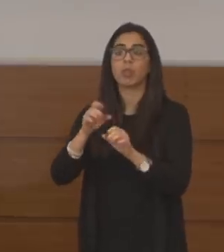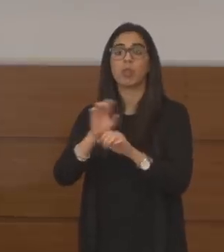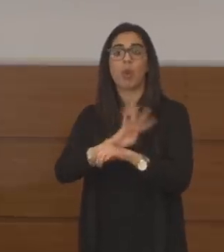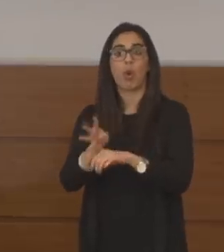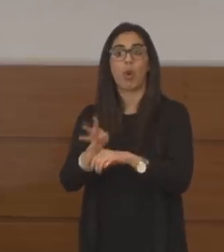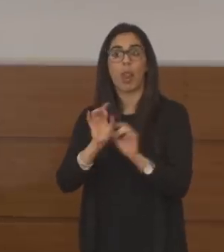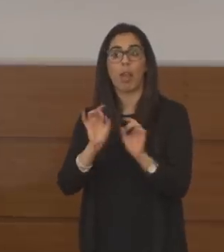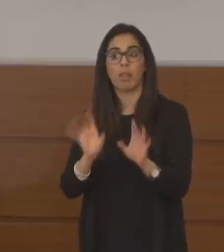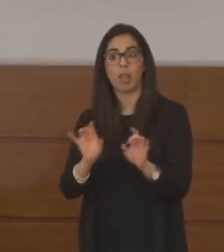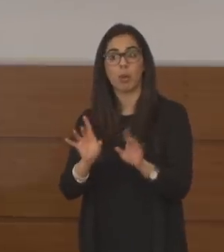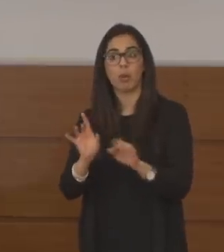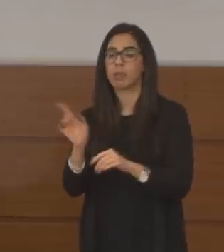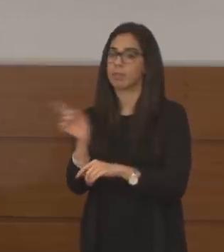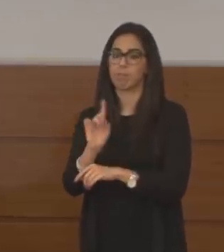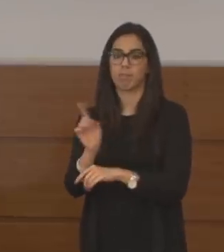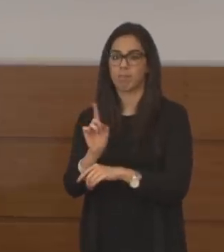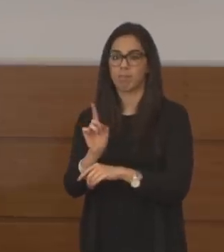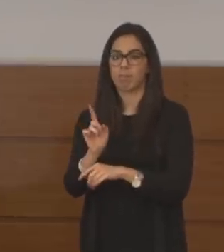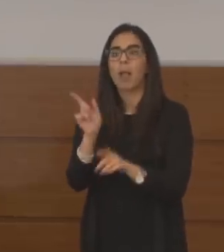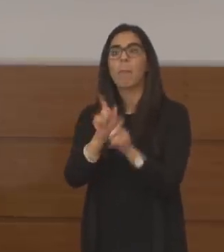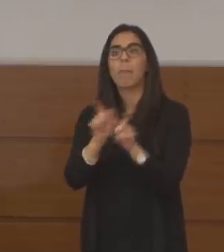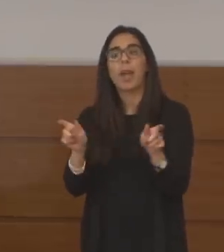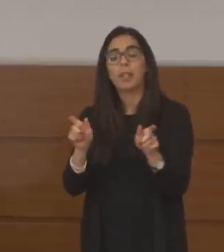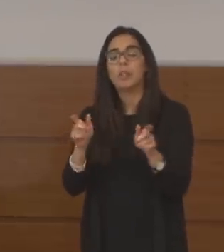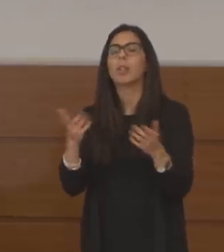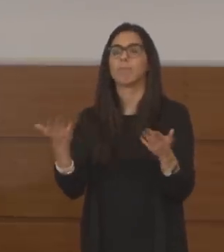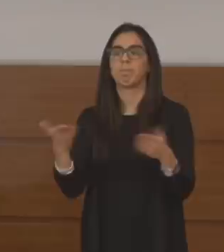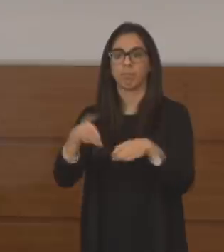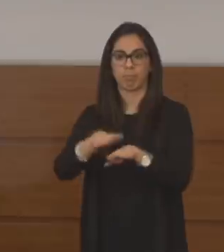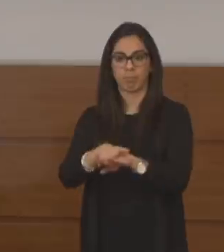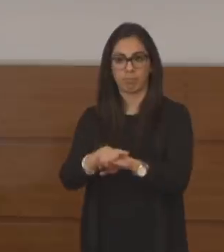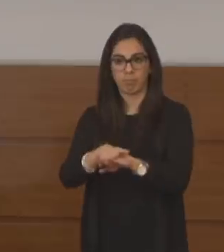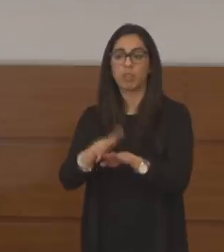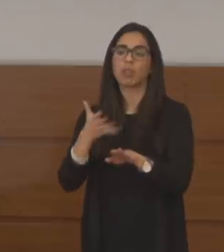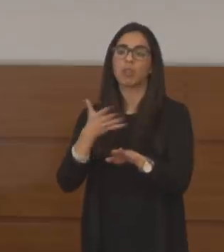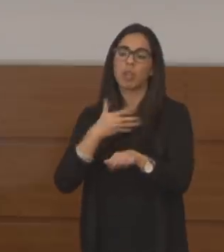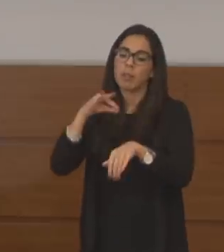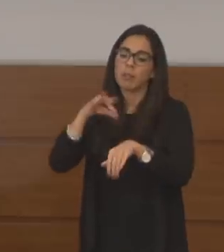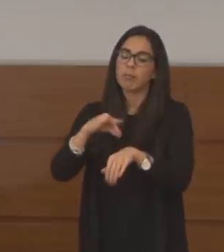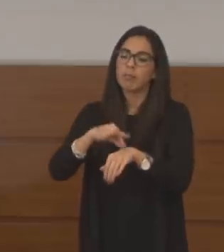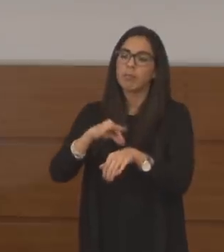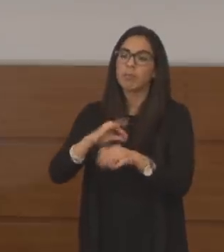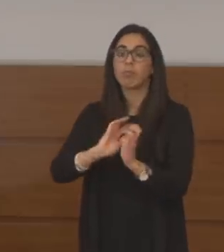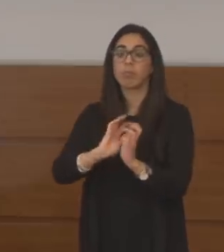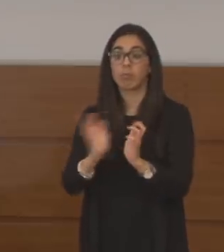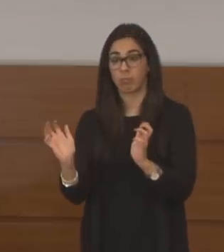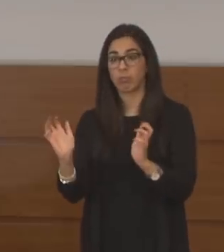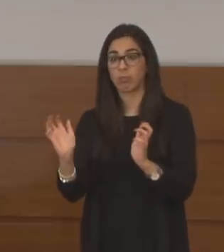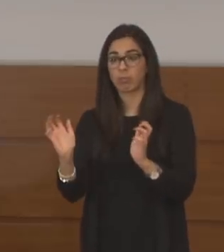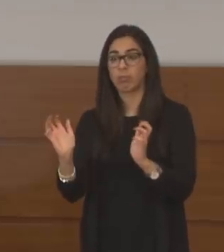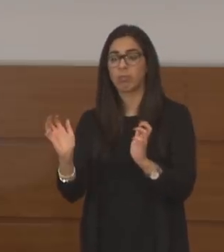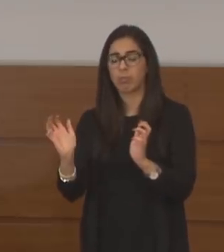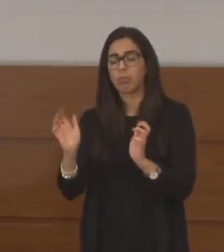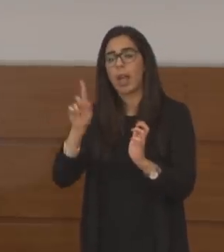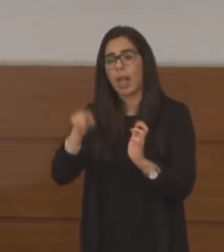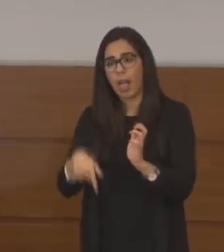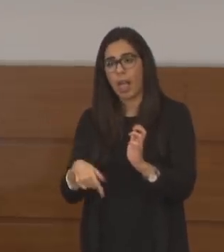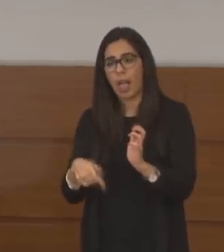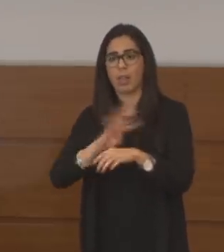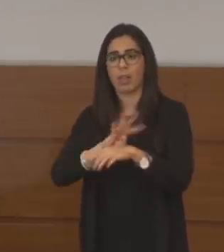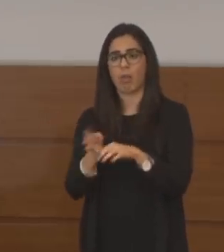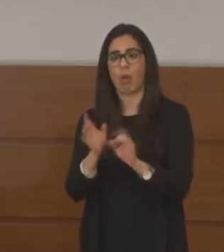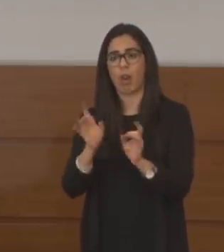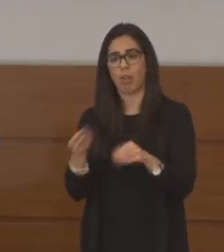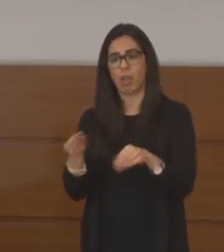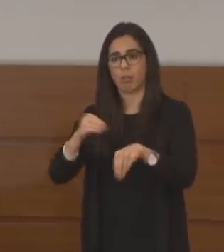persone che sono decedute che tra le diverse patologie avevano anche il coronavirus